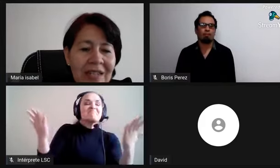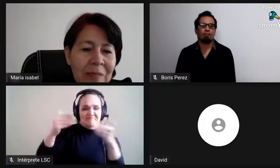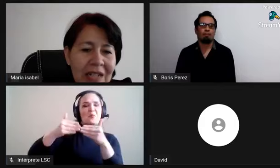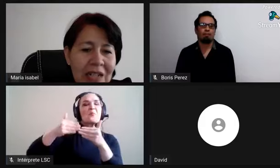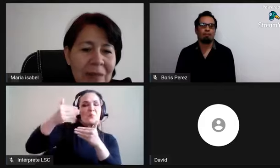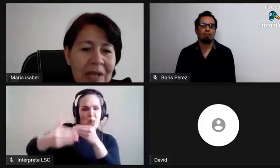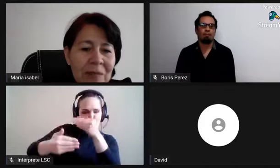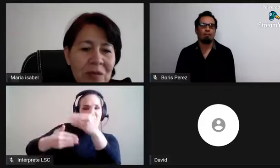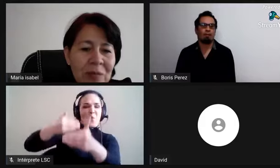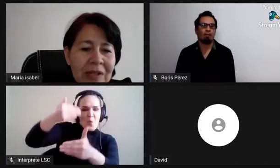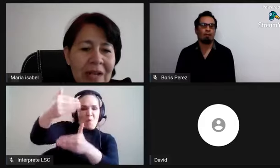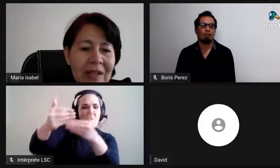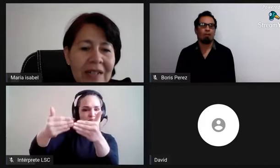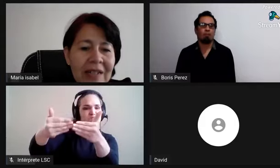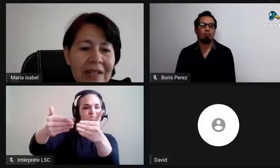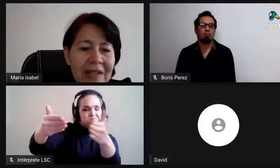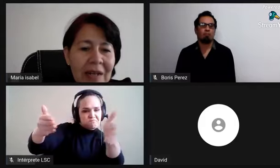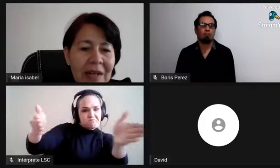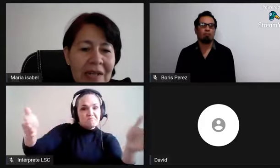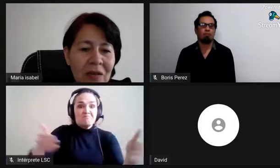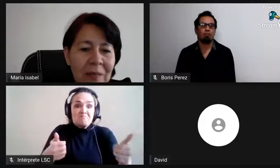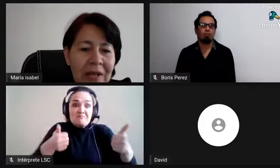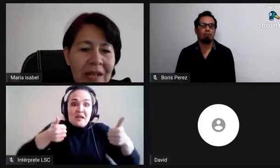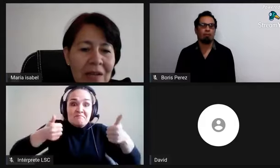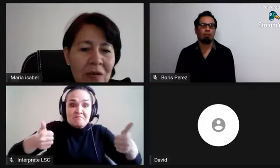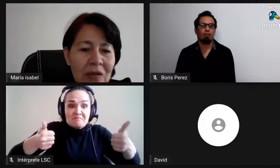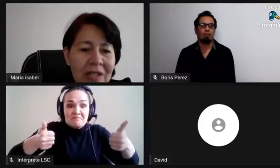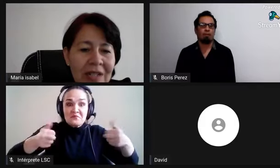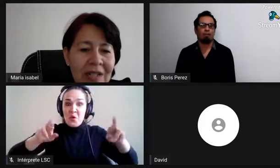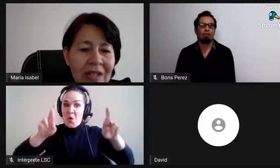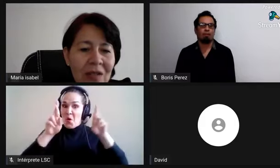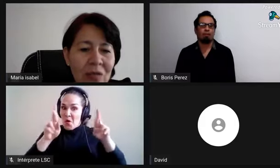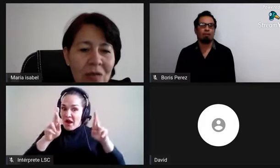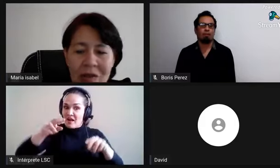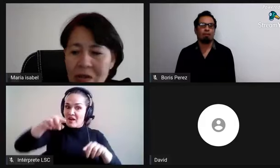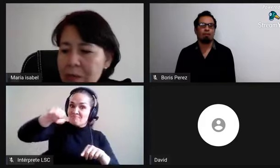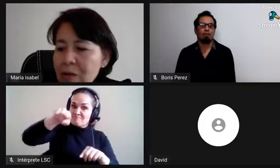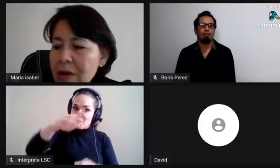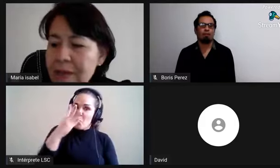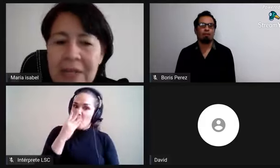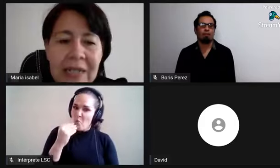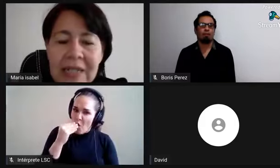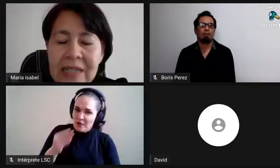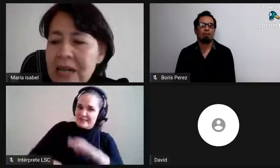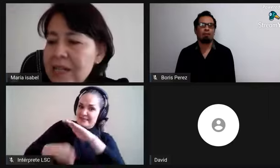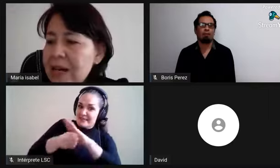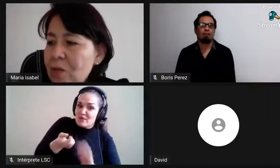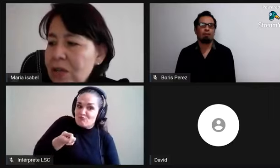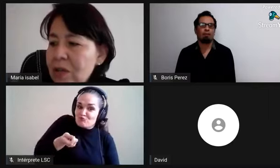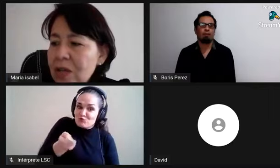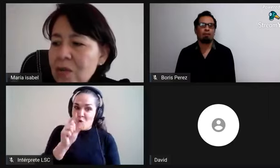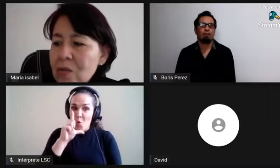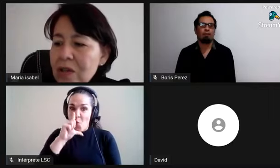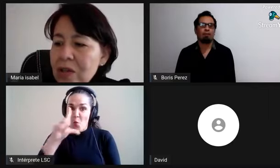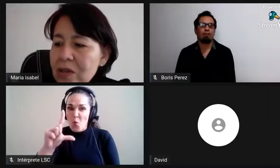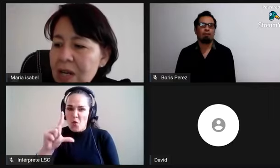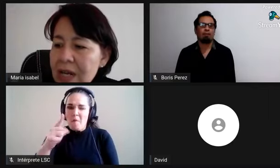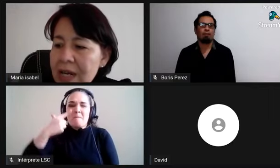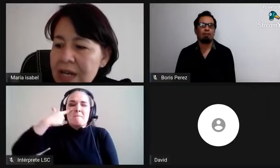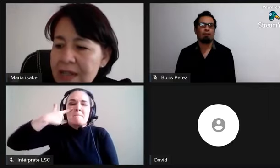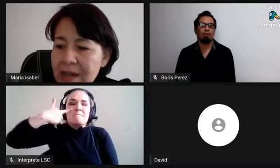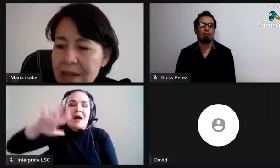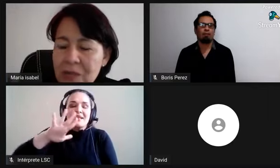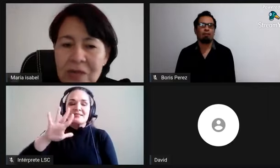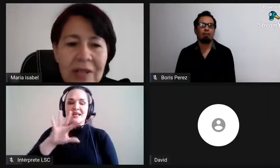Entonces, bien, esperamos pues a tener también la compañía de Boris en julio, probablemente sea el sábado 4